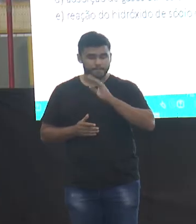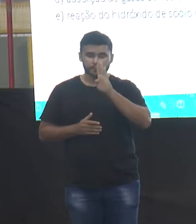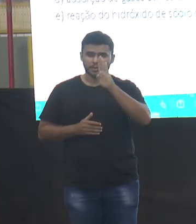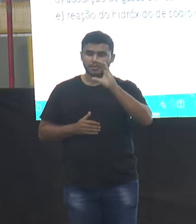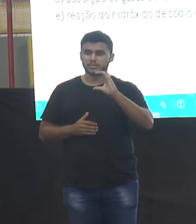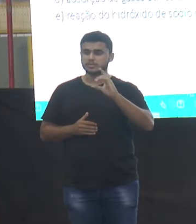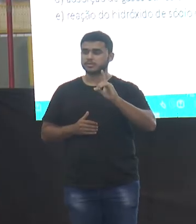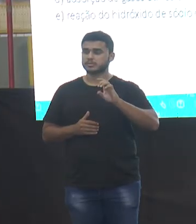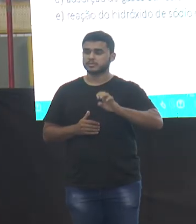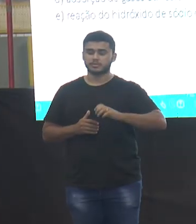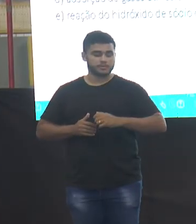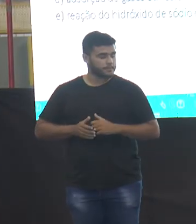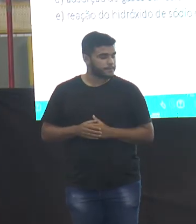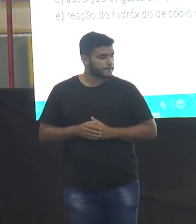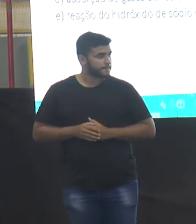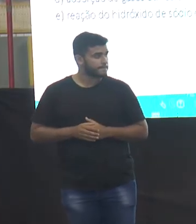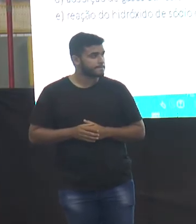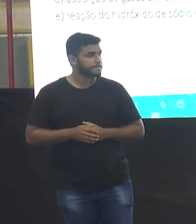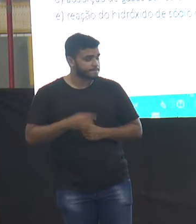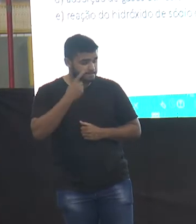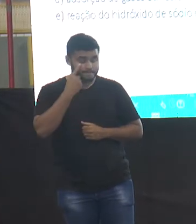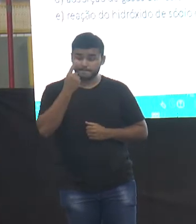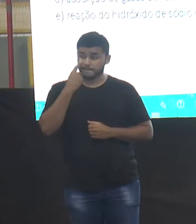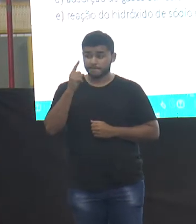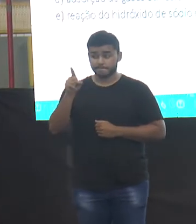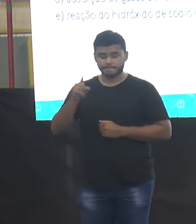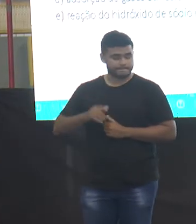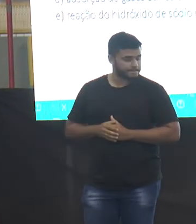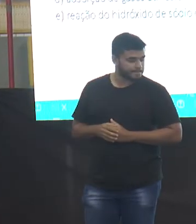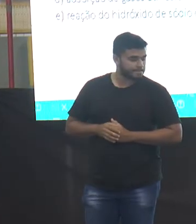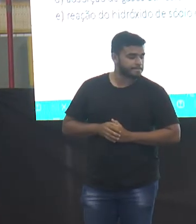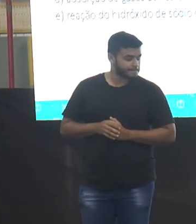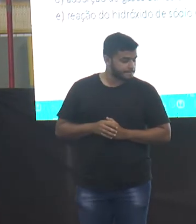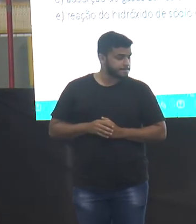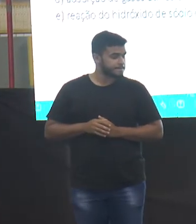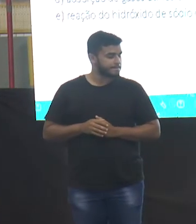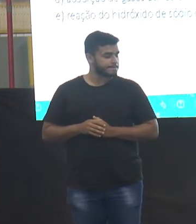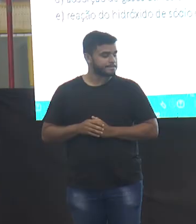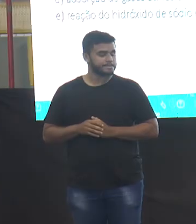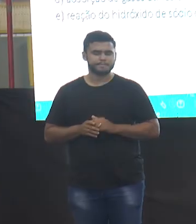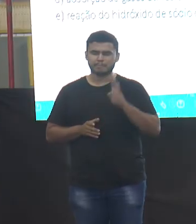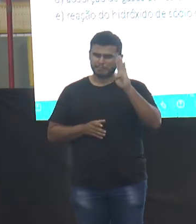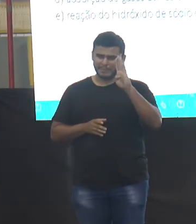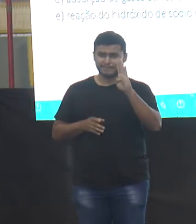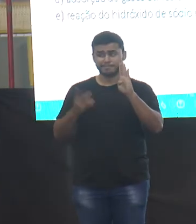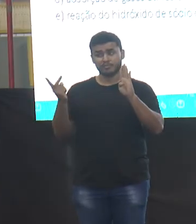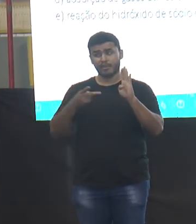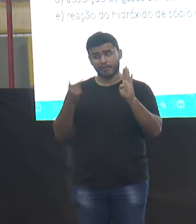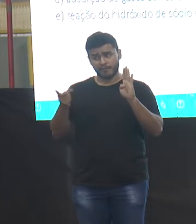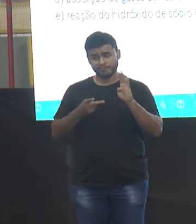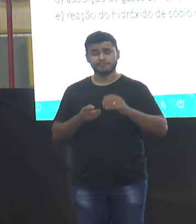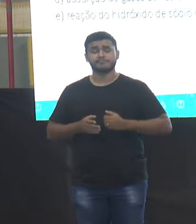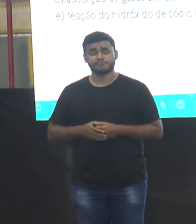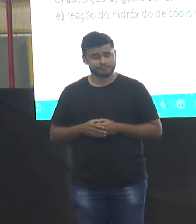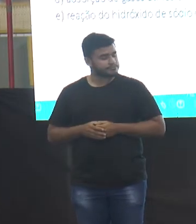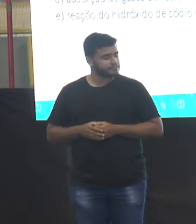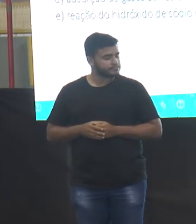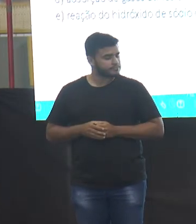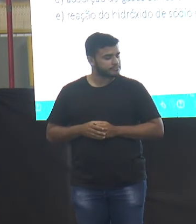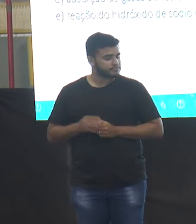outras. Bora, bora, bora, bora, bora. Força, foco. Letra B. Ele diz que